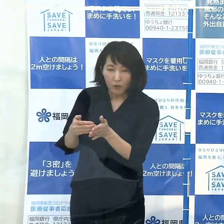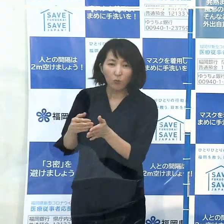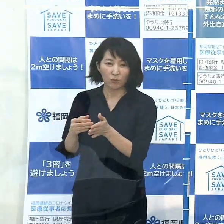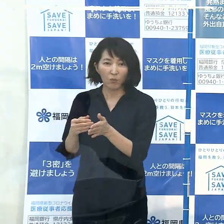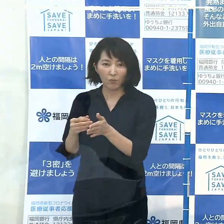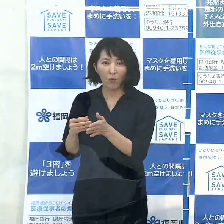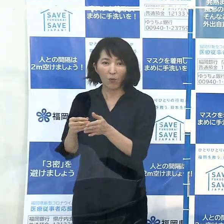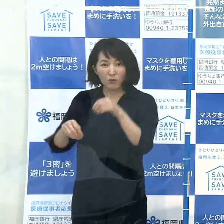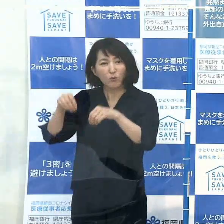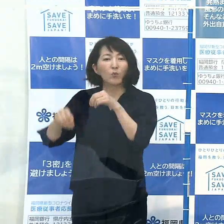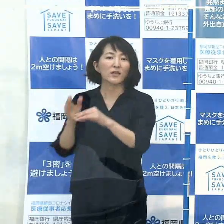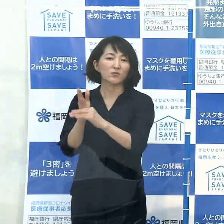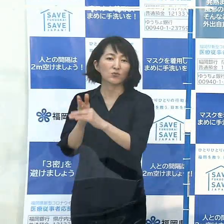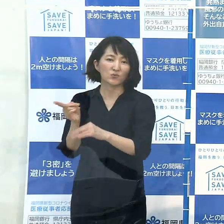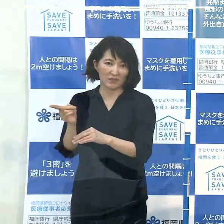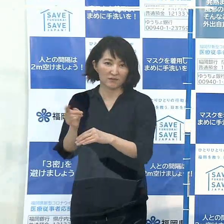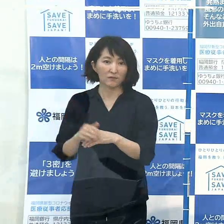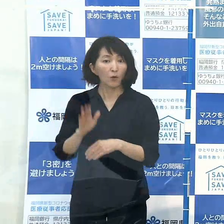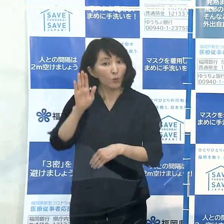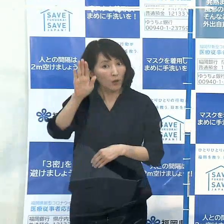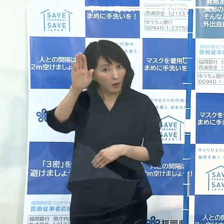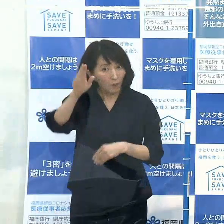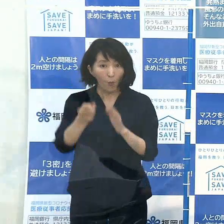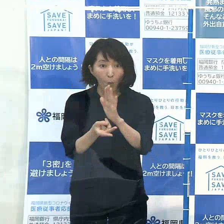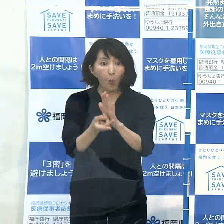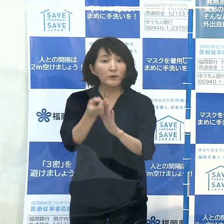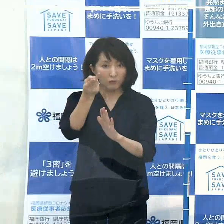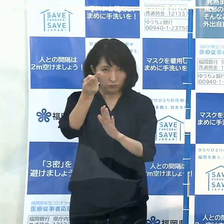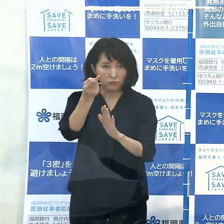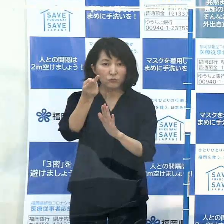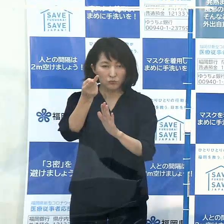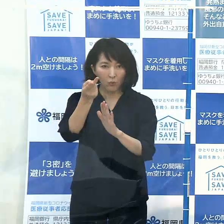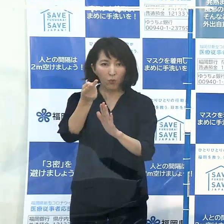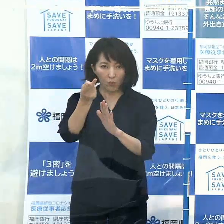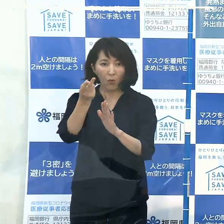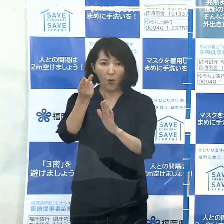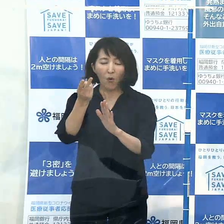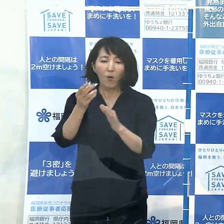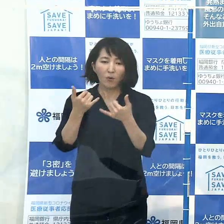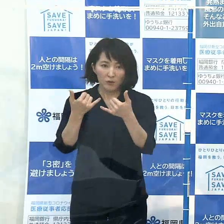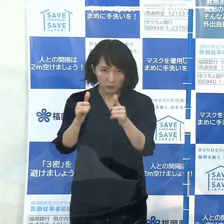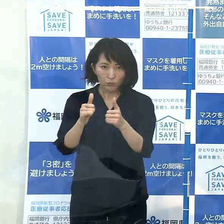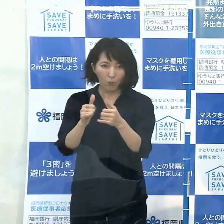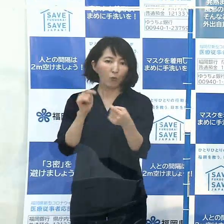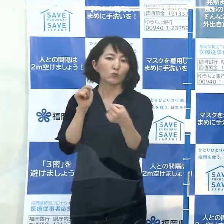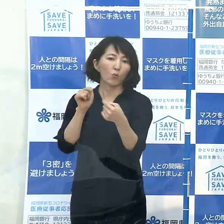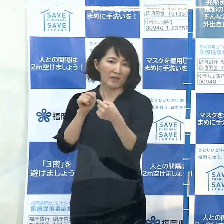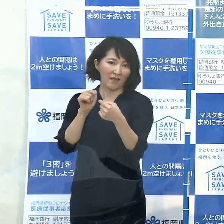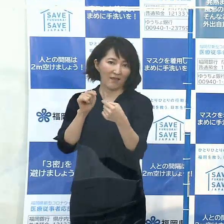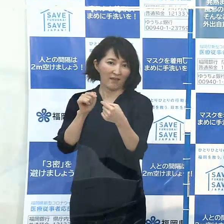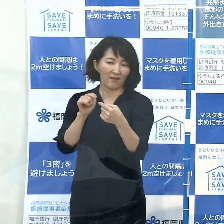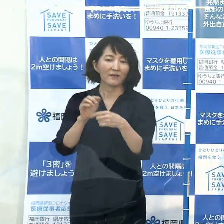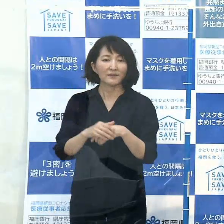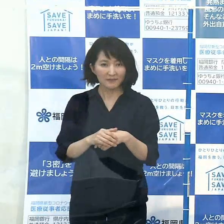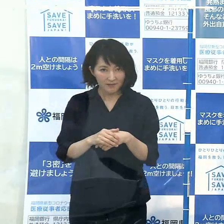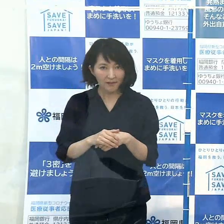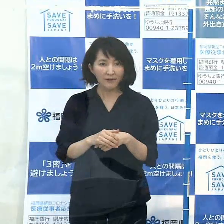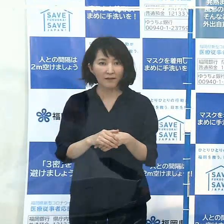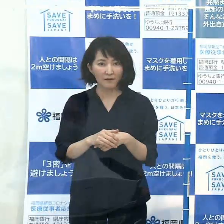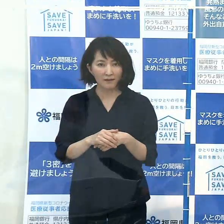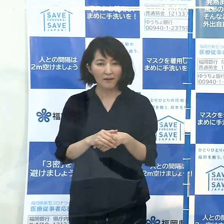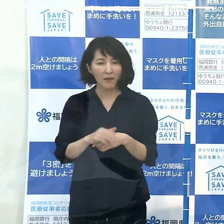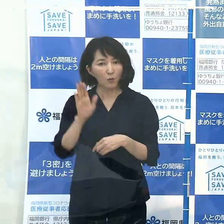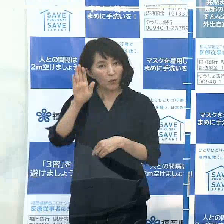も、ホテル事業者等と調整をしながらですね、この、民間の宿泊療養施設の、